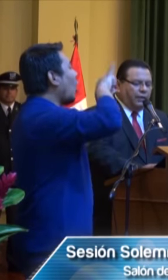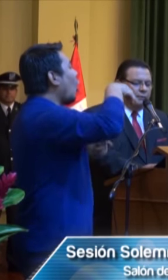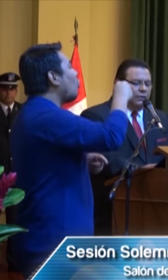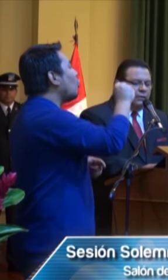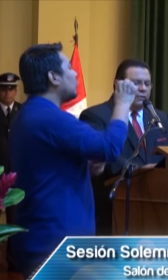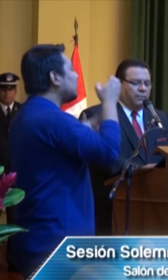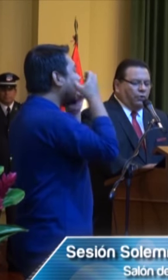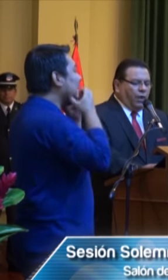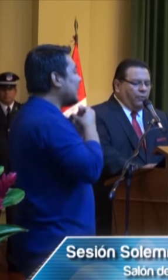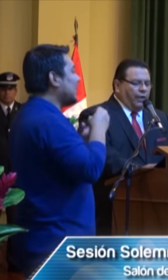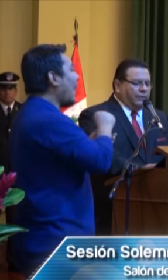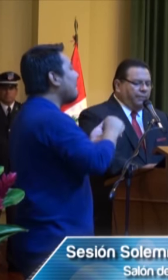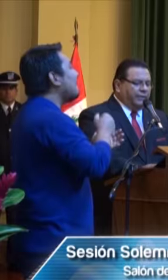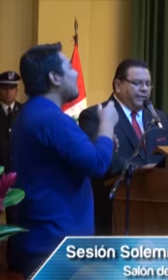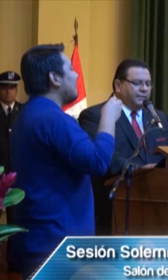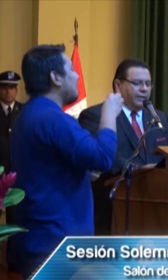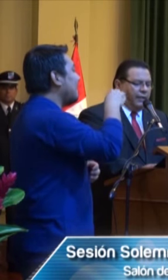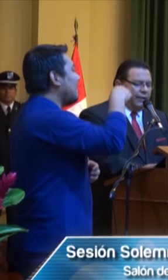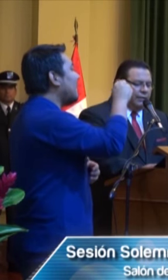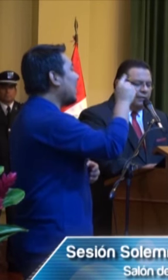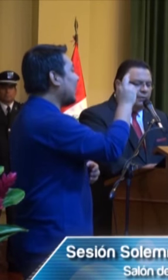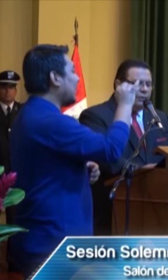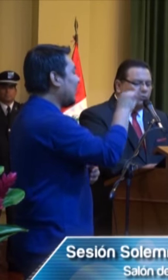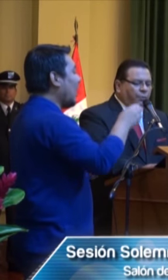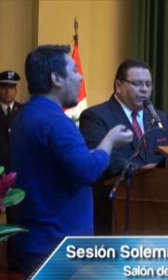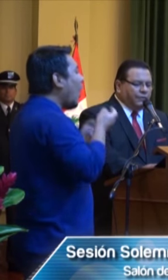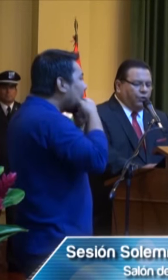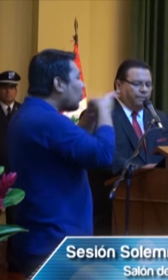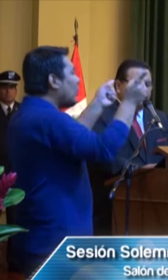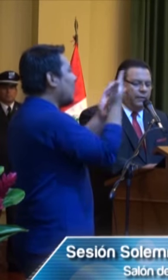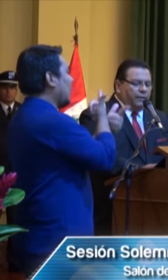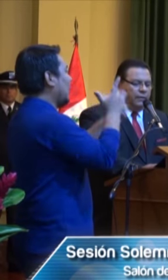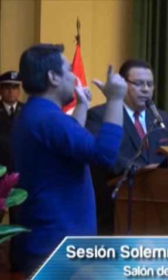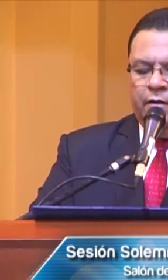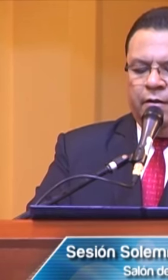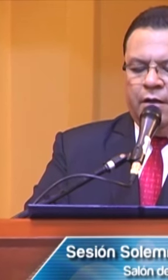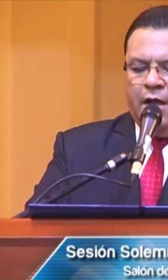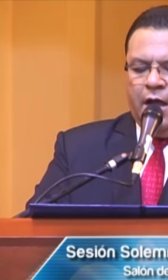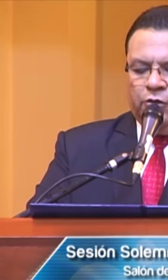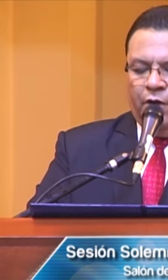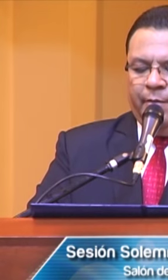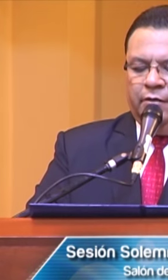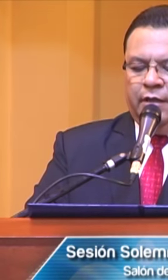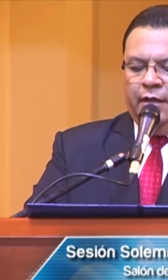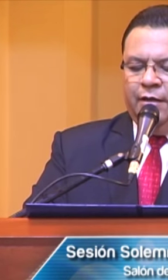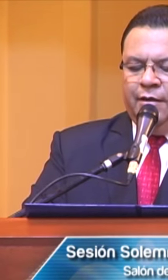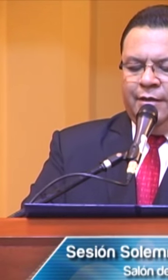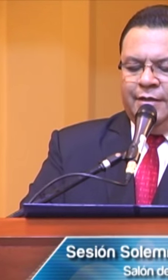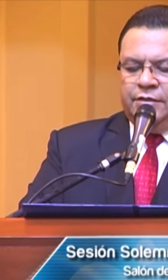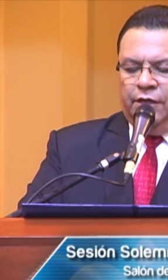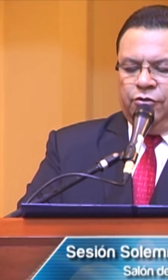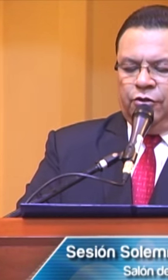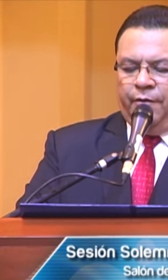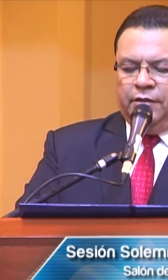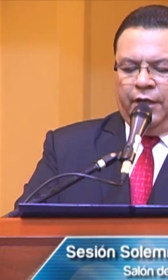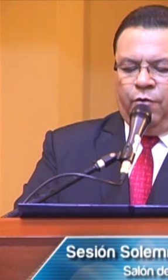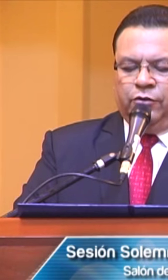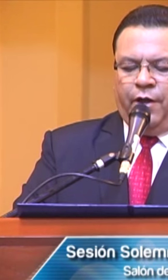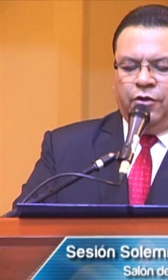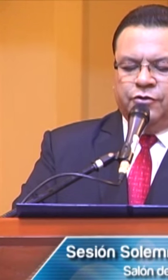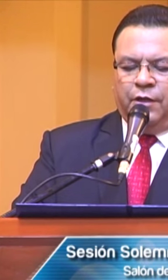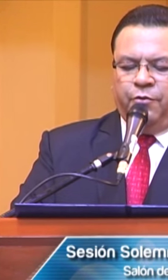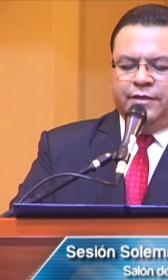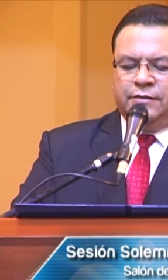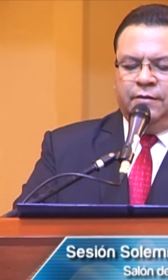de San Martín proclamó la independencia y libertad del Perú como nación. Actualmente,